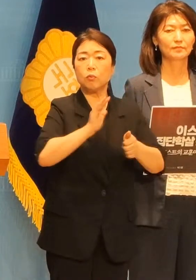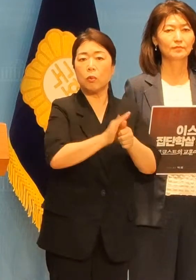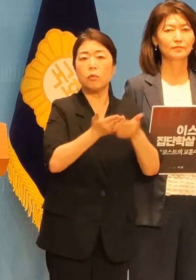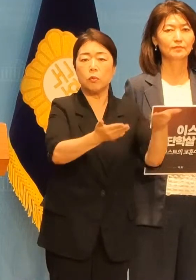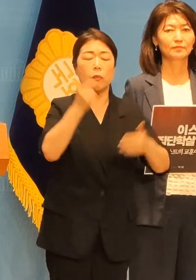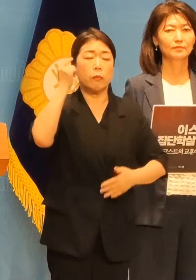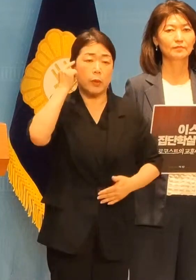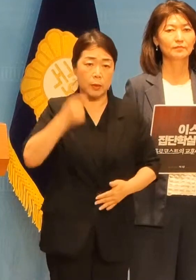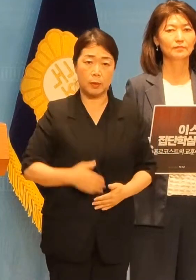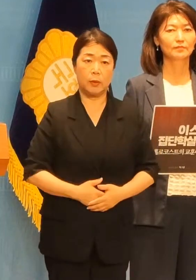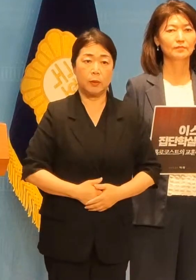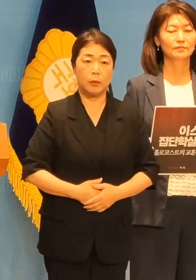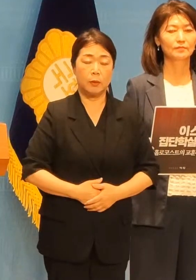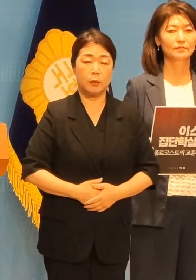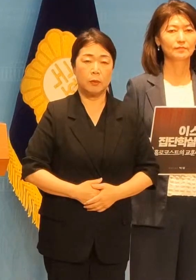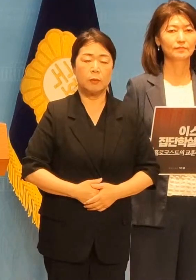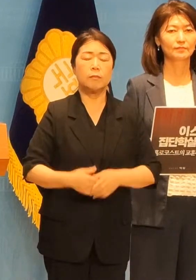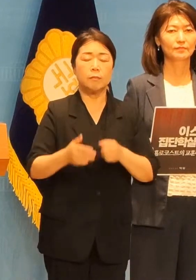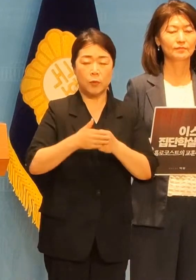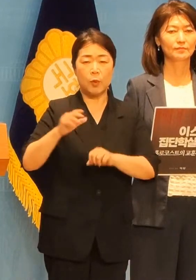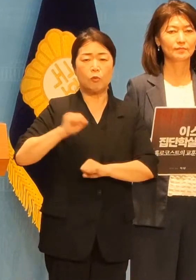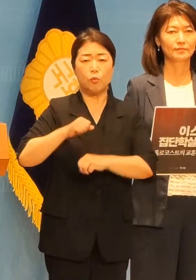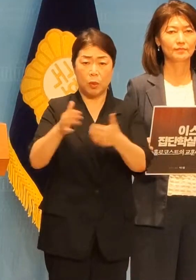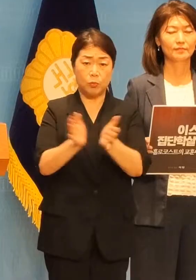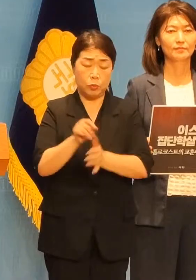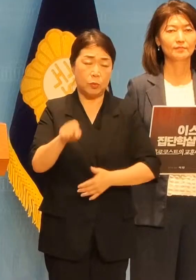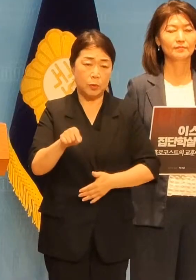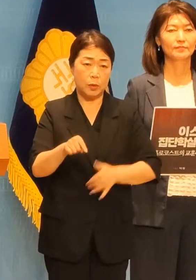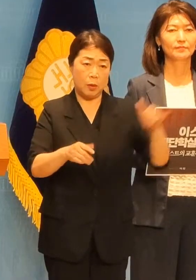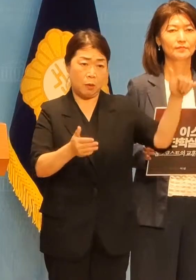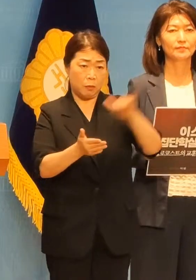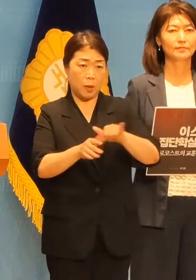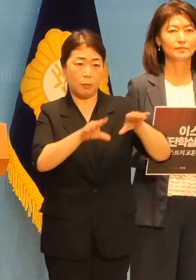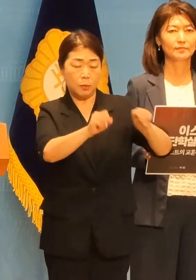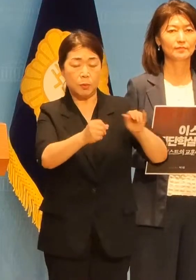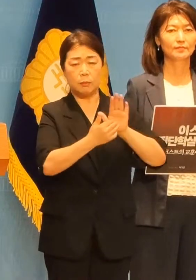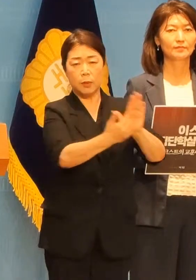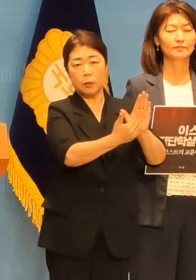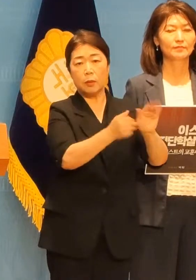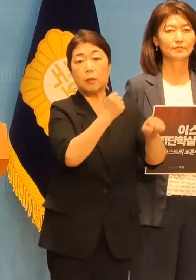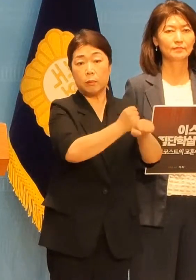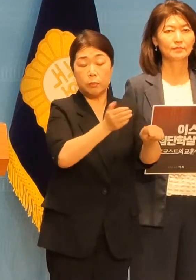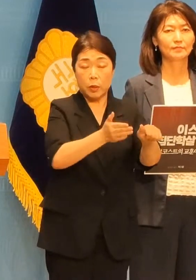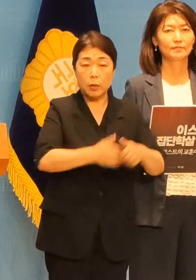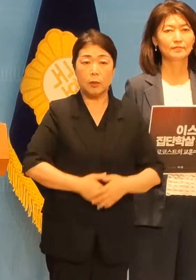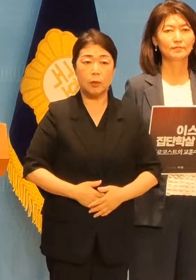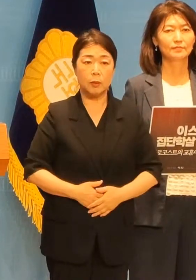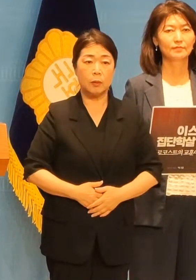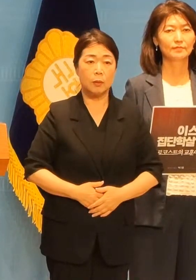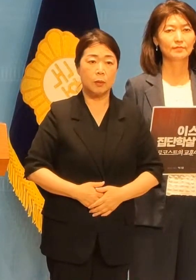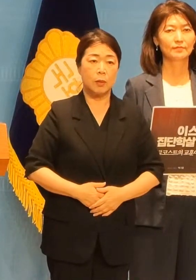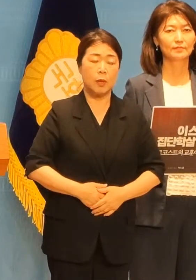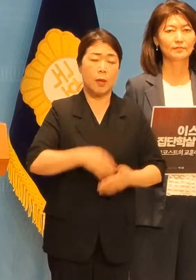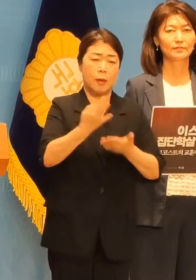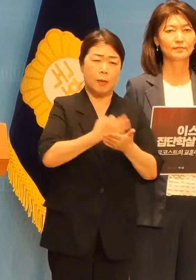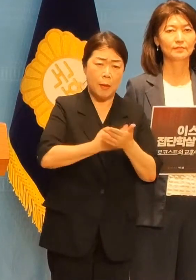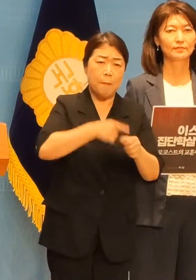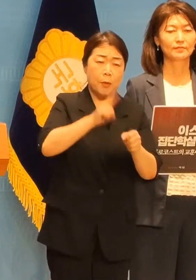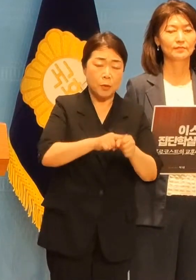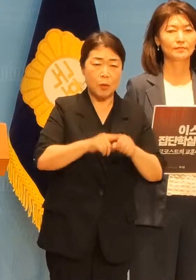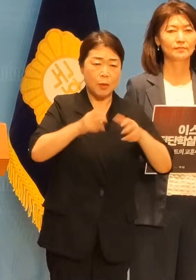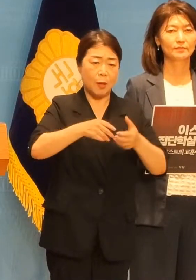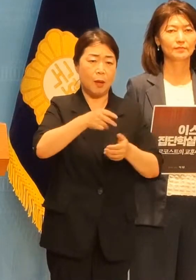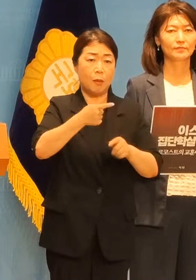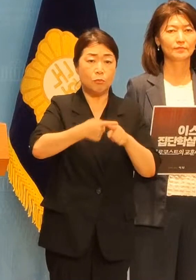그들의 입국을 금지해야 합니다. 방산 수출이 아무리 중요해도 집단 학살에 쓸 무기까지 팔아야